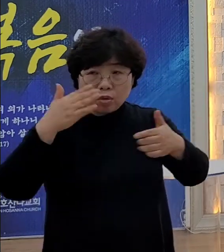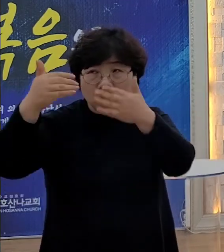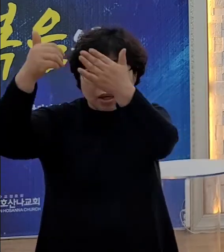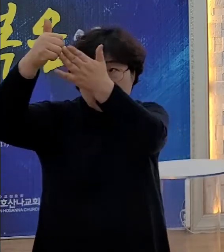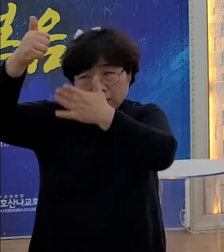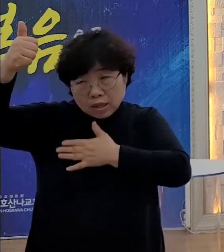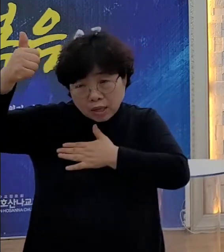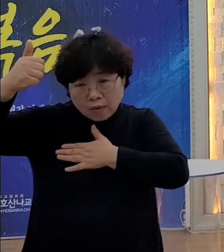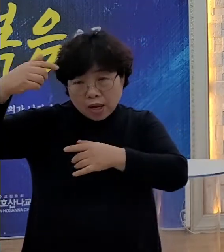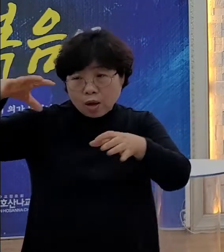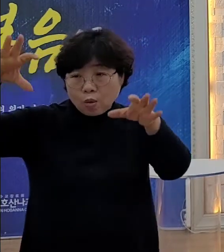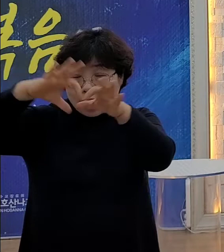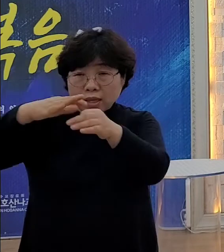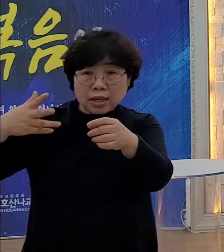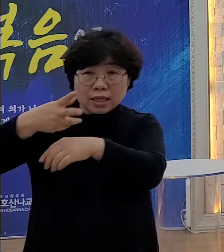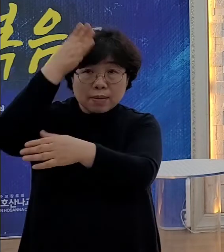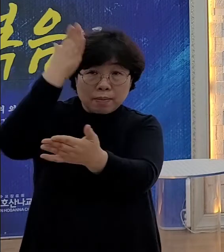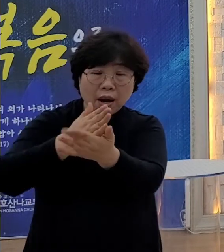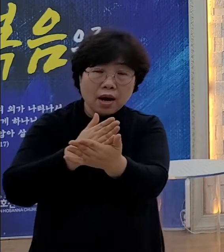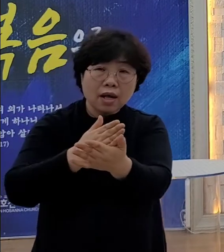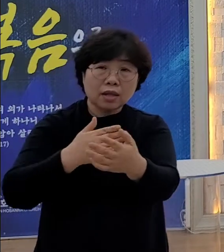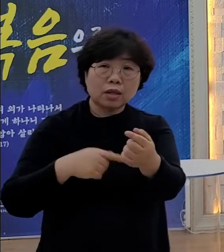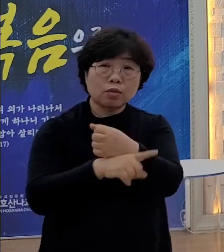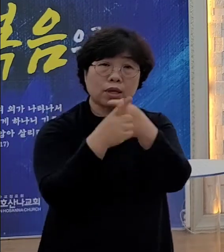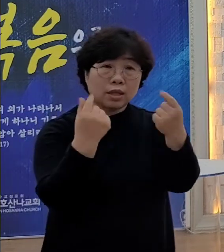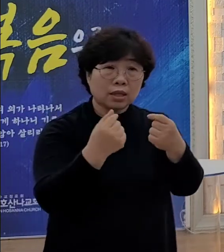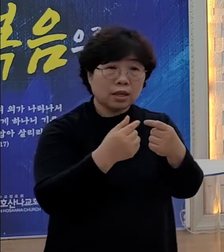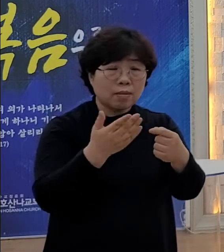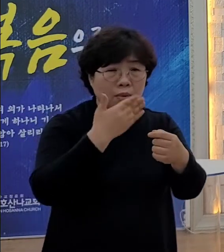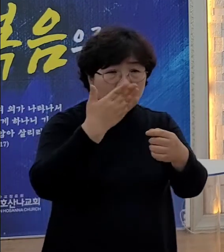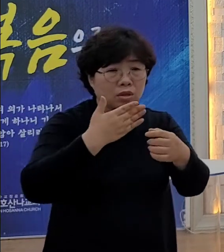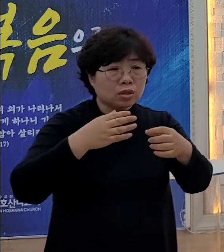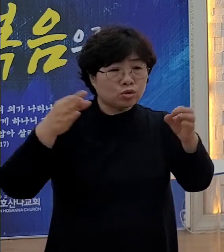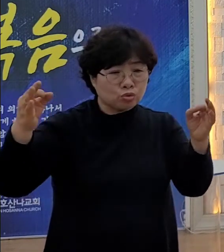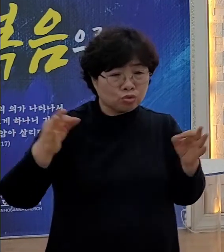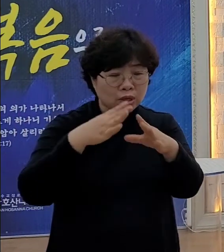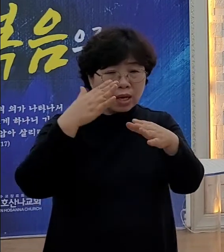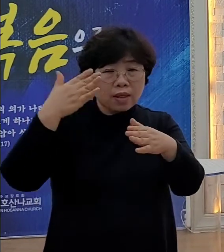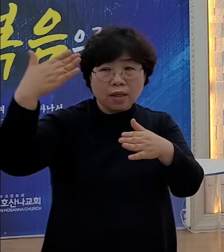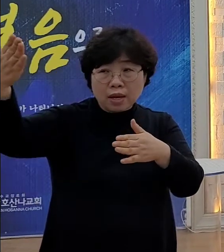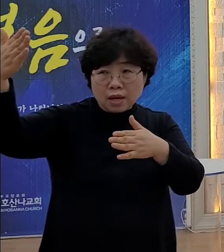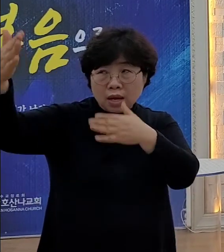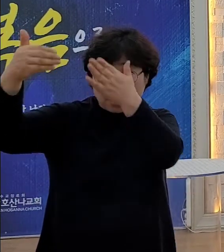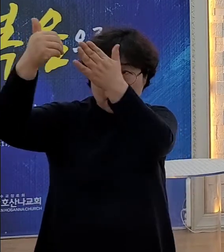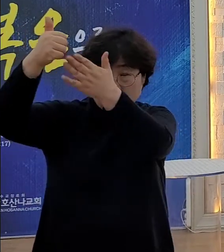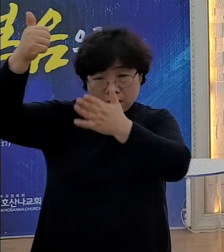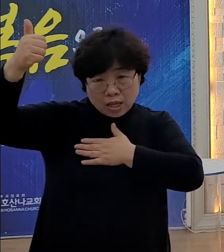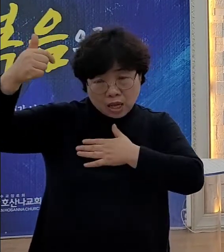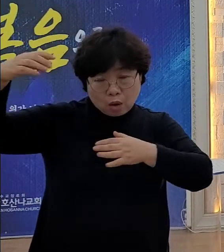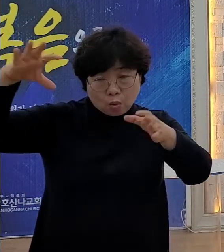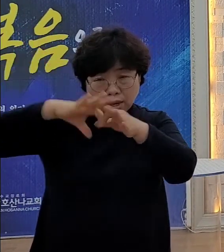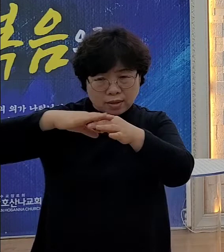관계를 깨지 말라. 그것을 먹는 날에는 너와 나의 관계가 깨어지는 날이야. 이 말이에요.